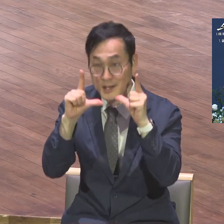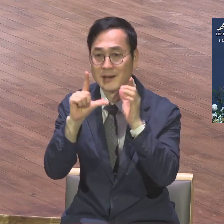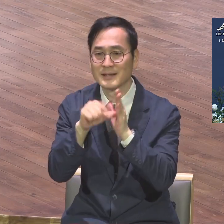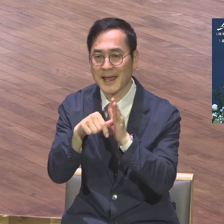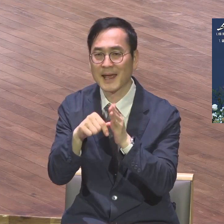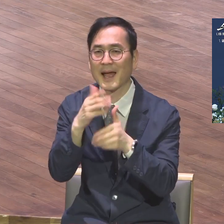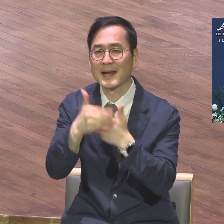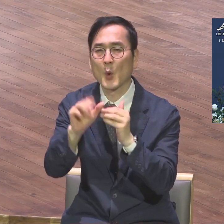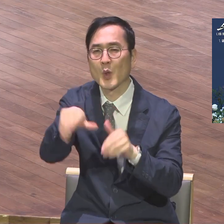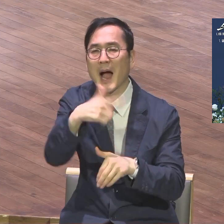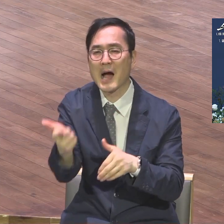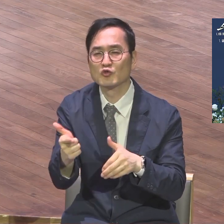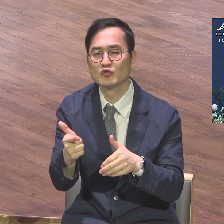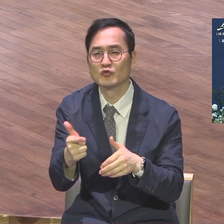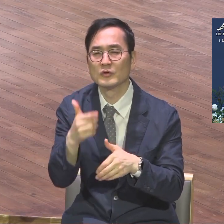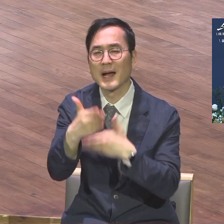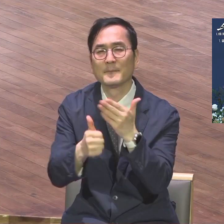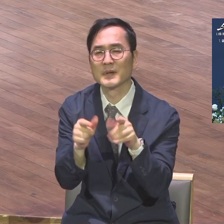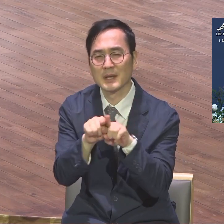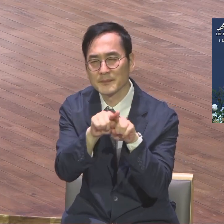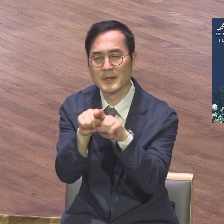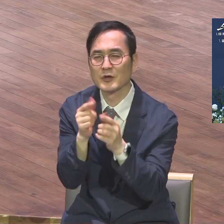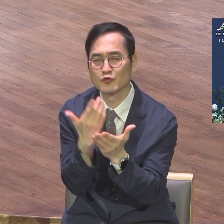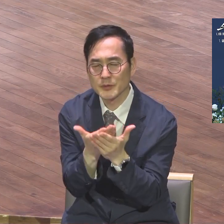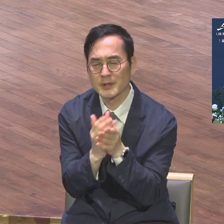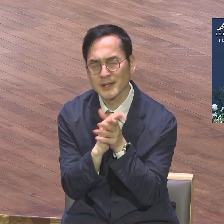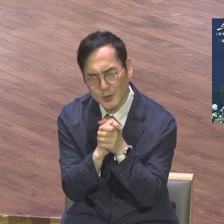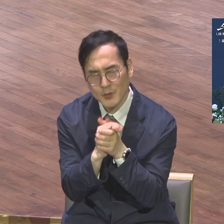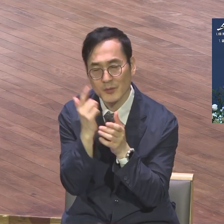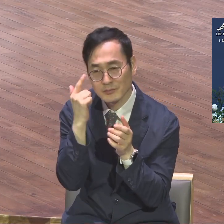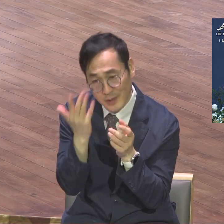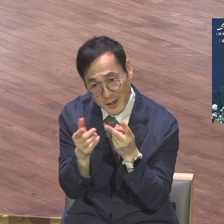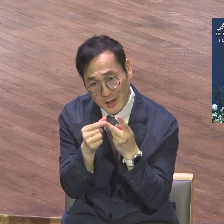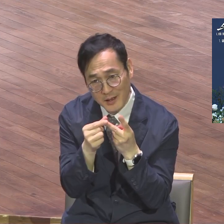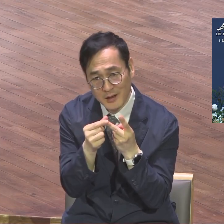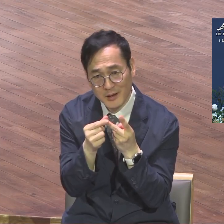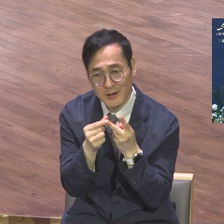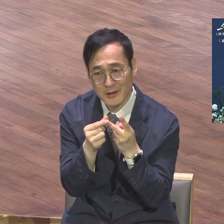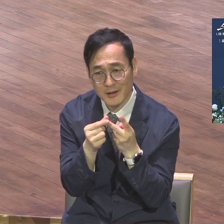나가게 돼. 기도. 눈 뜰 때, 눈 뜨면 벨 울리면 바로 기도셔.